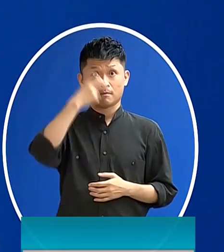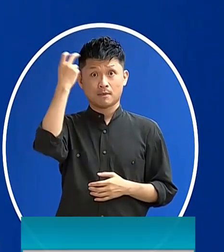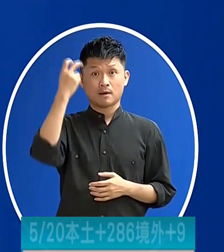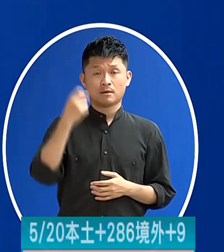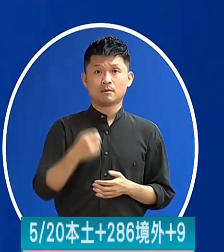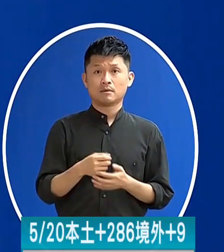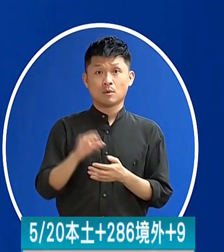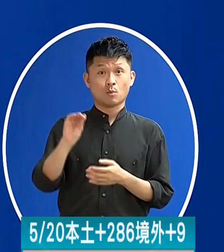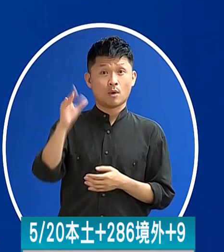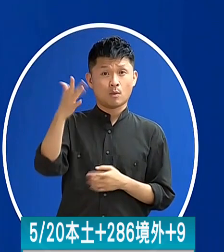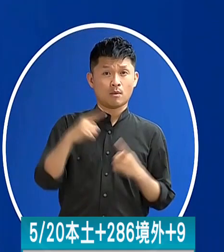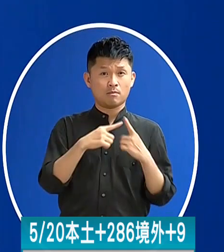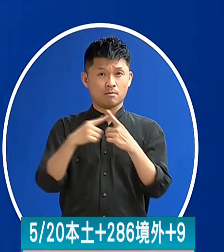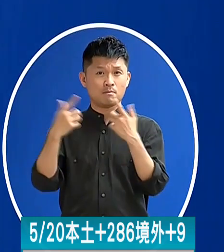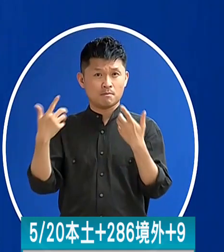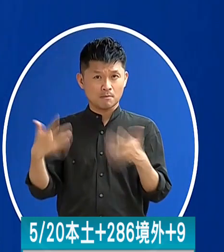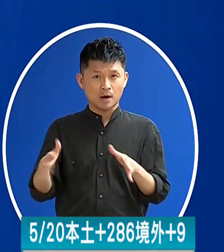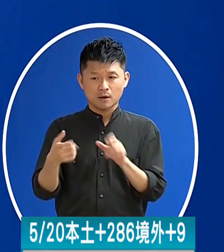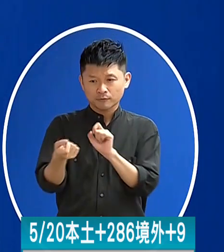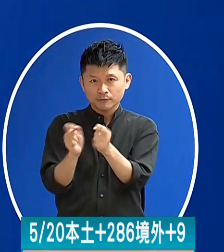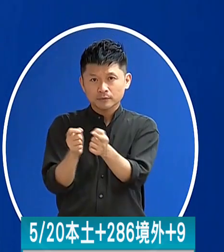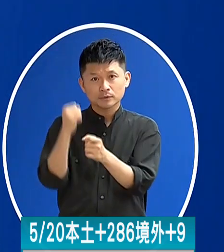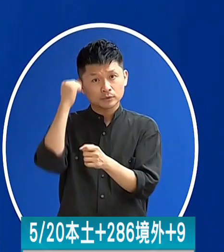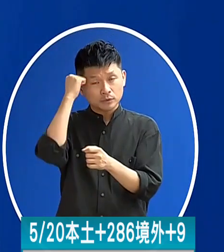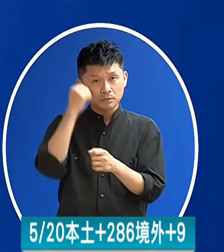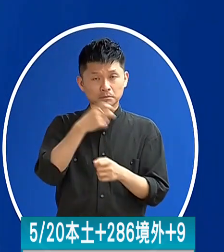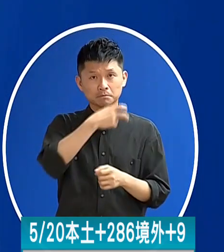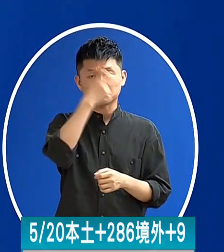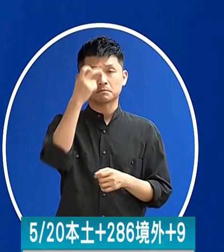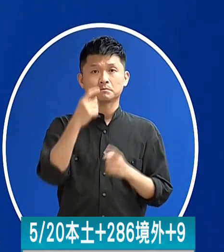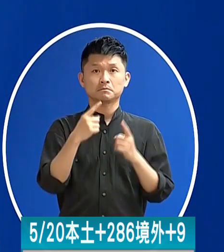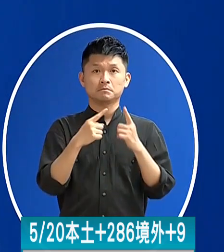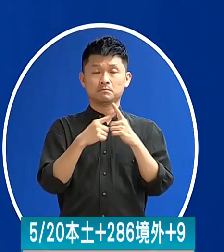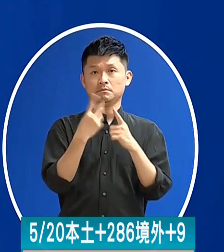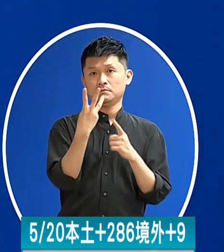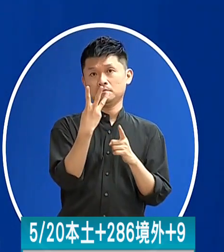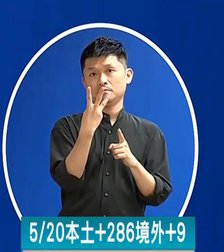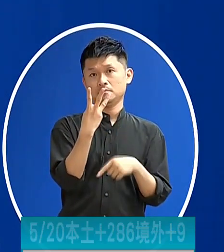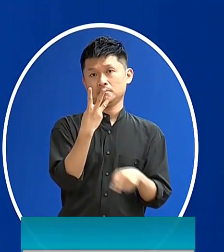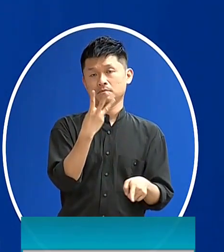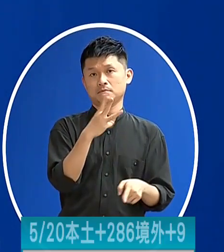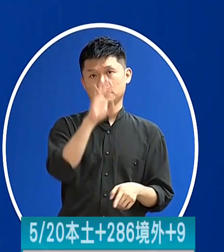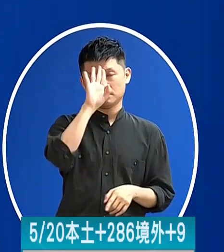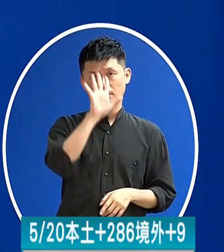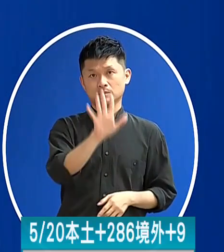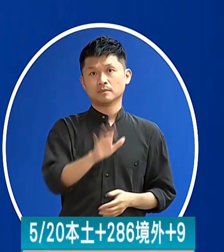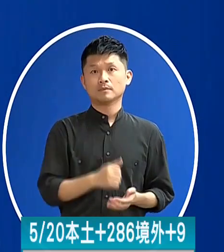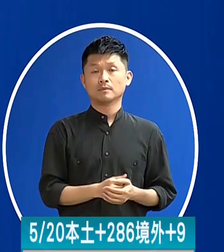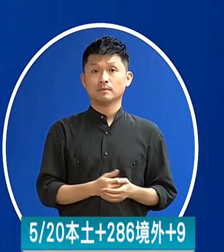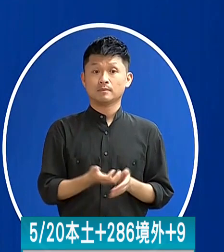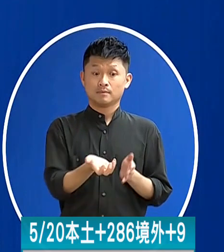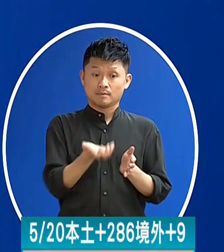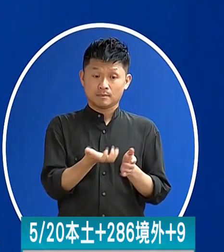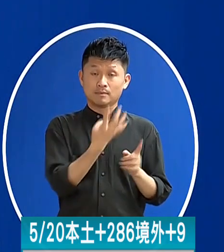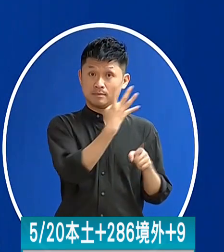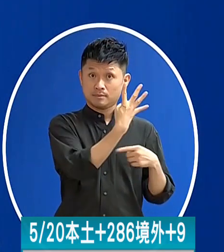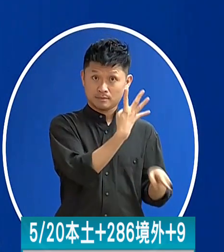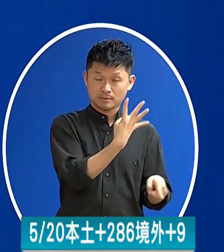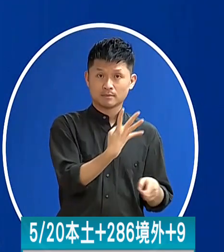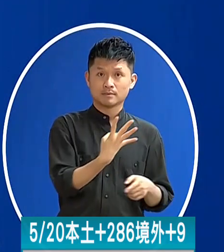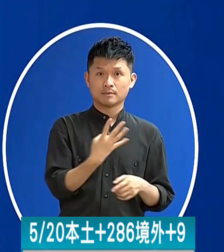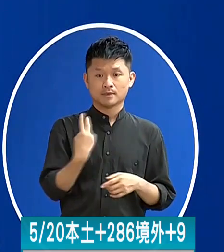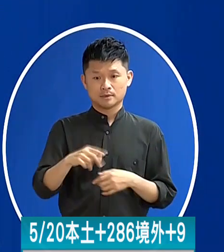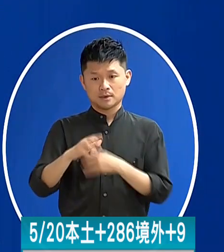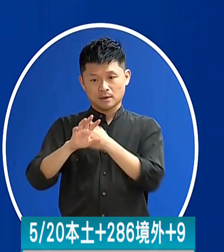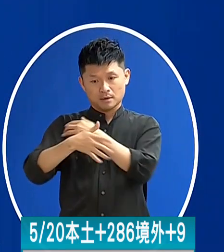有万华地缘关系的员工也确诊哈。不过这三位员工 好，原先呢，今天和平医院早上院方是表示说目前在